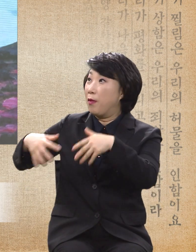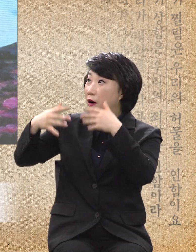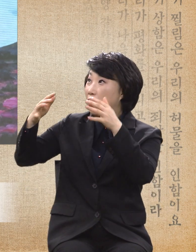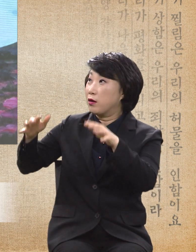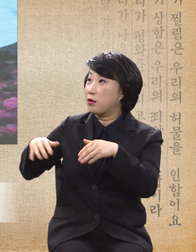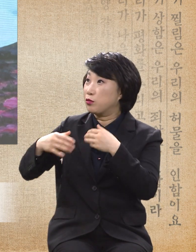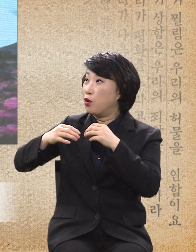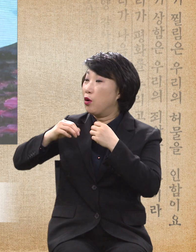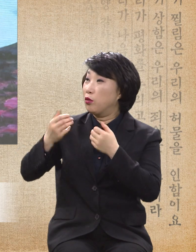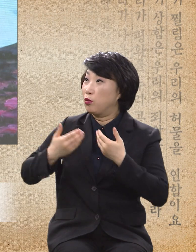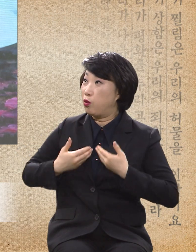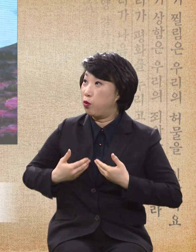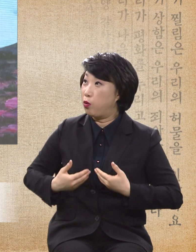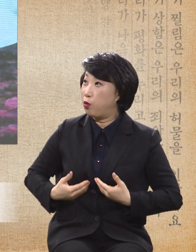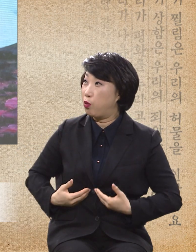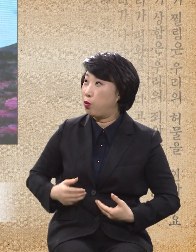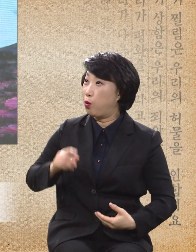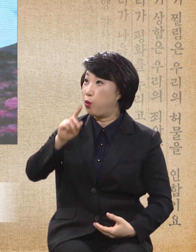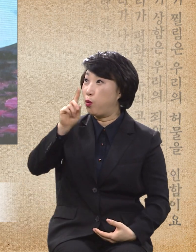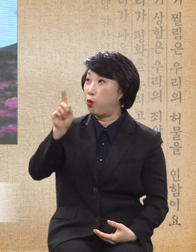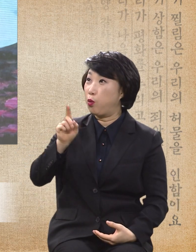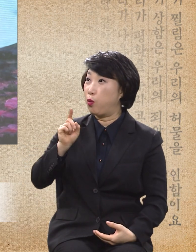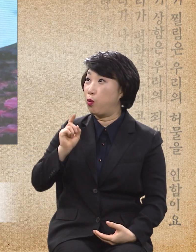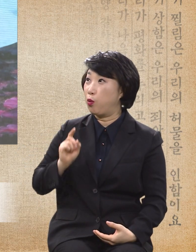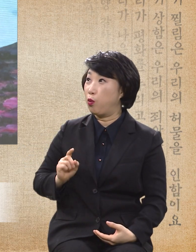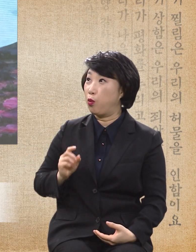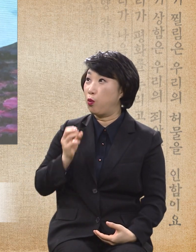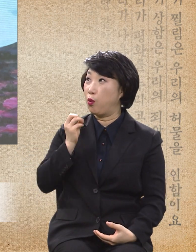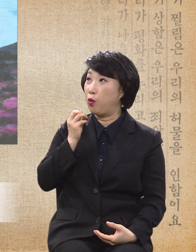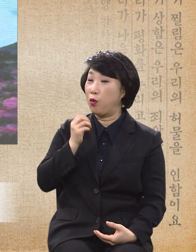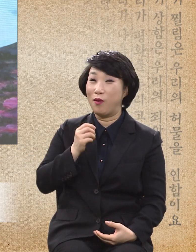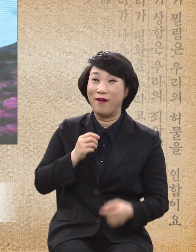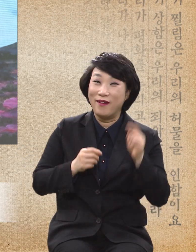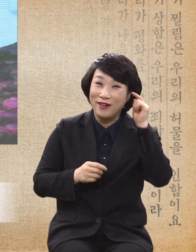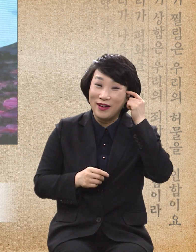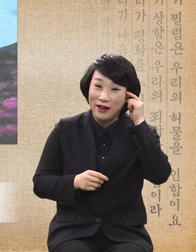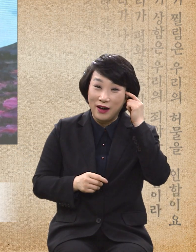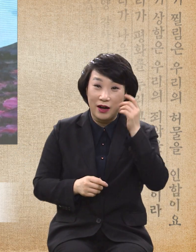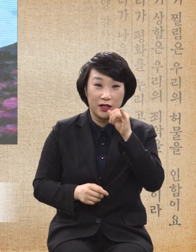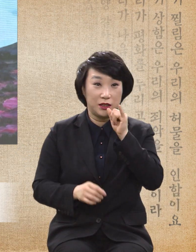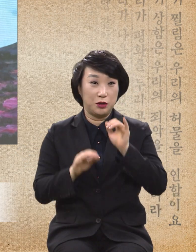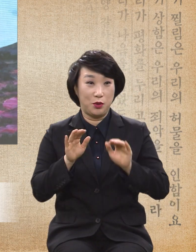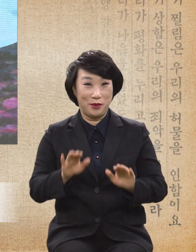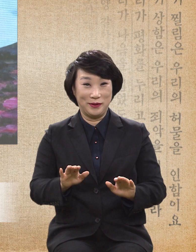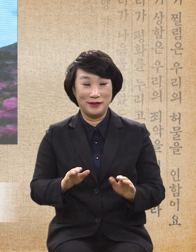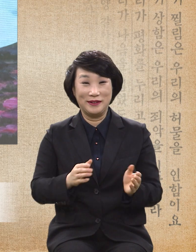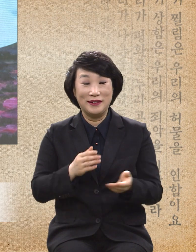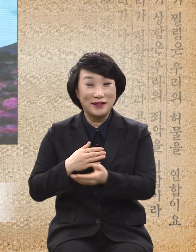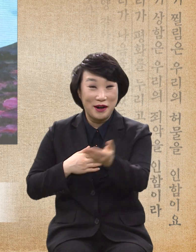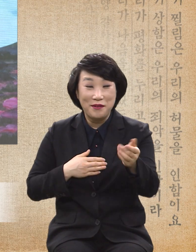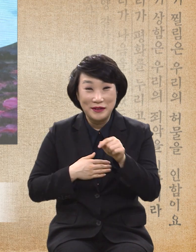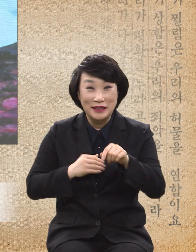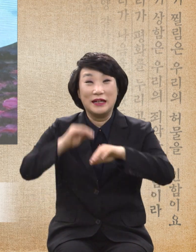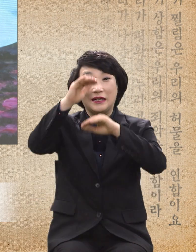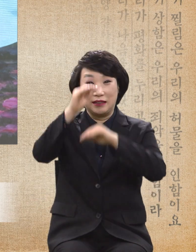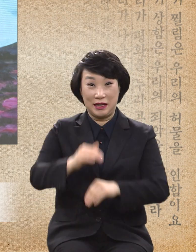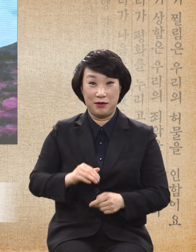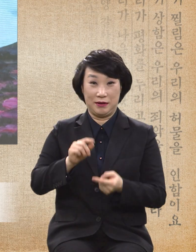바람도 고요하냐. 속으로 그래요. 오늘 이 말씀에